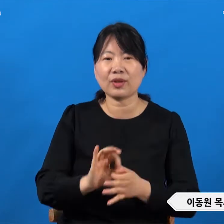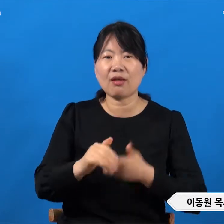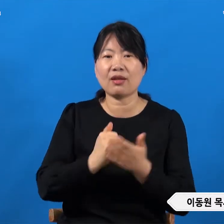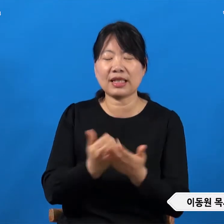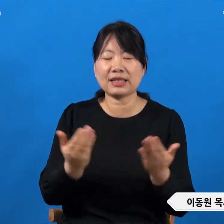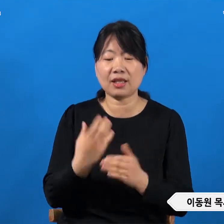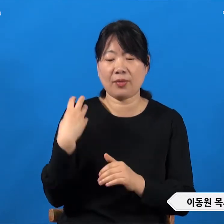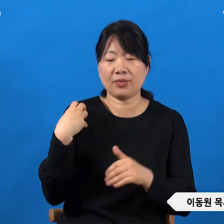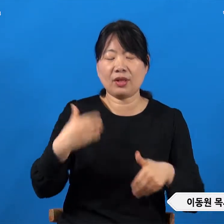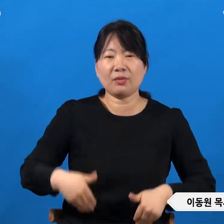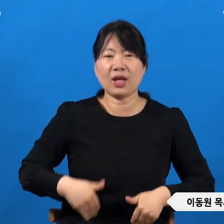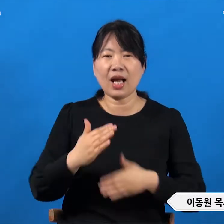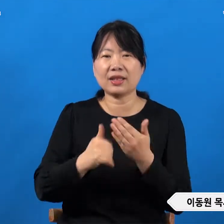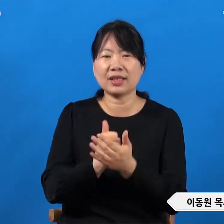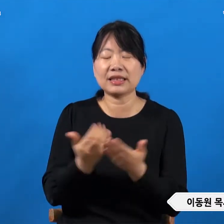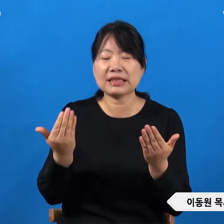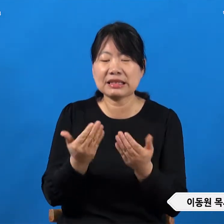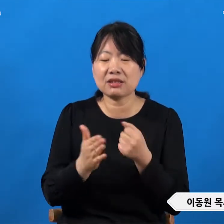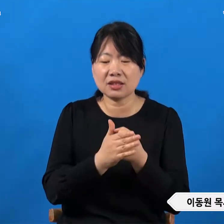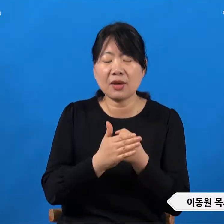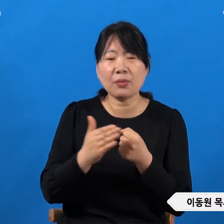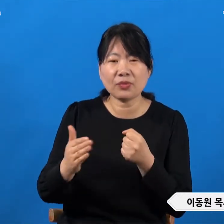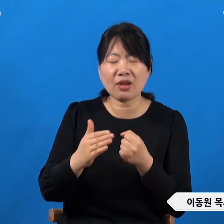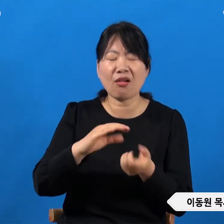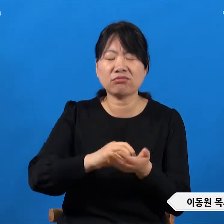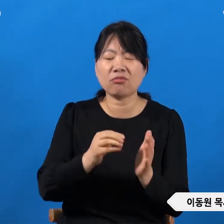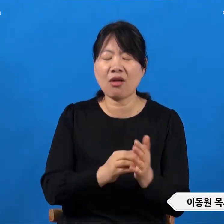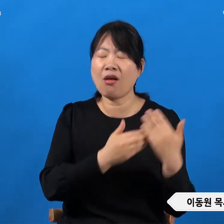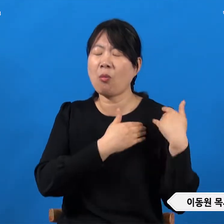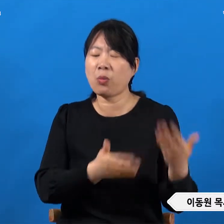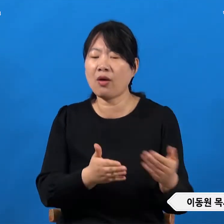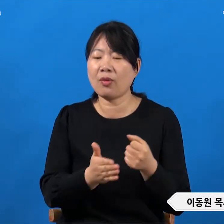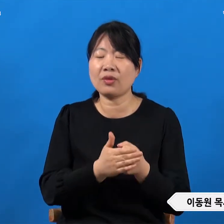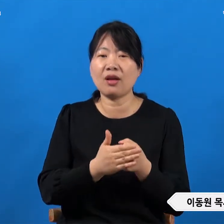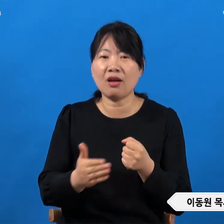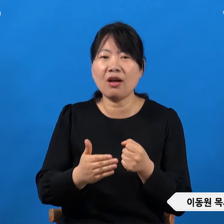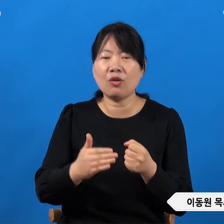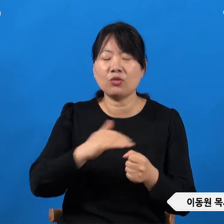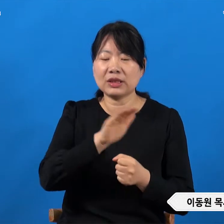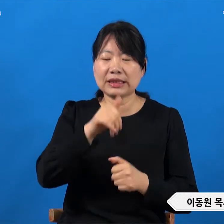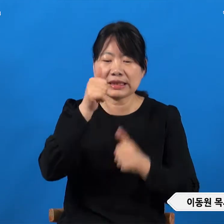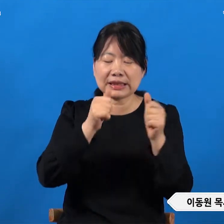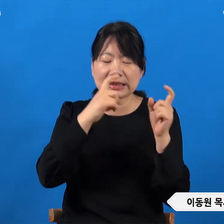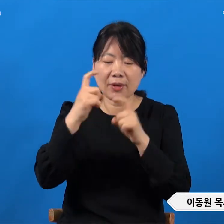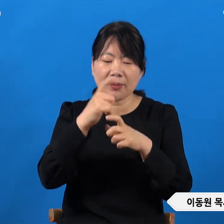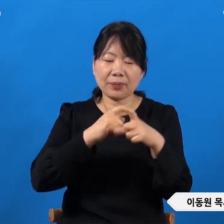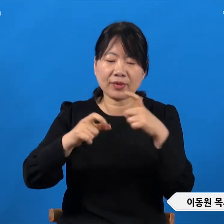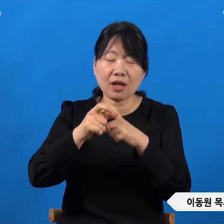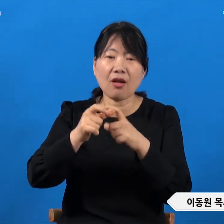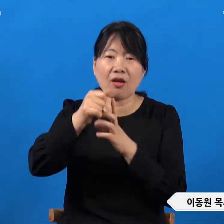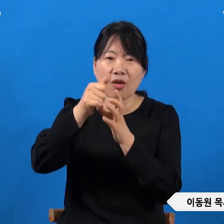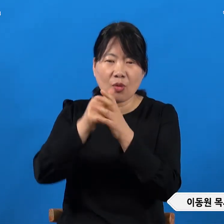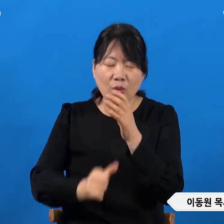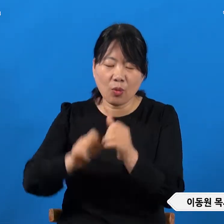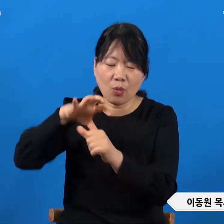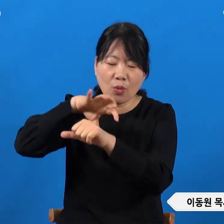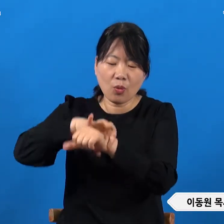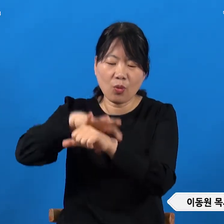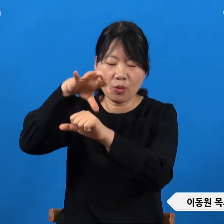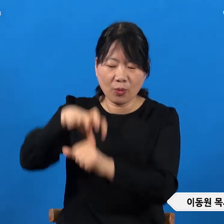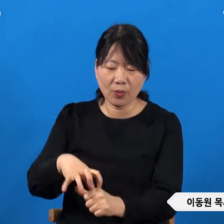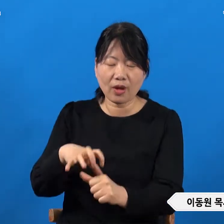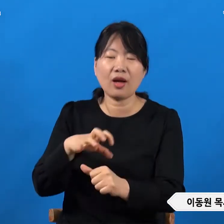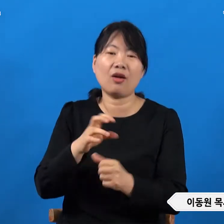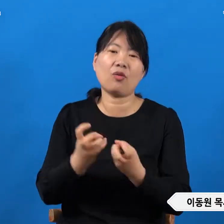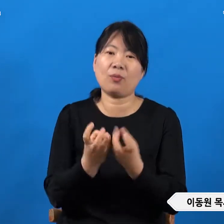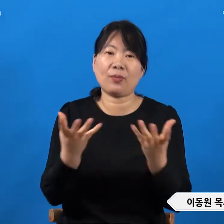일을 감당해야지 하나님의 일이라고 적당히 하려고 하다가 우리는 시험에, 더 커다란 시험의 올무 속에